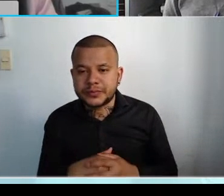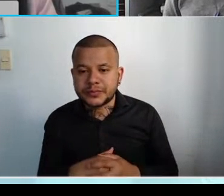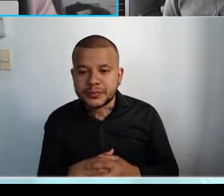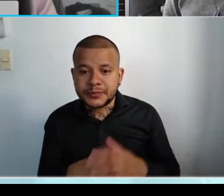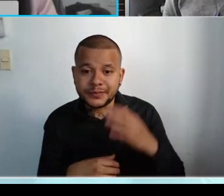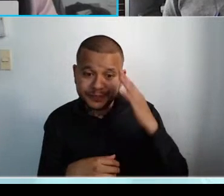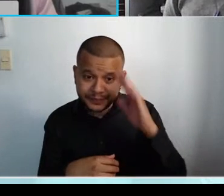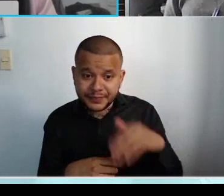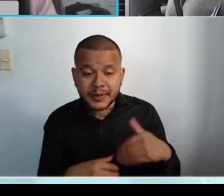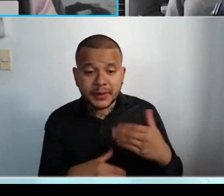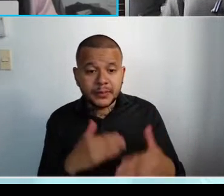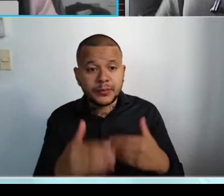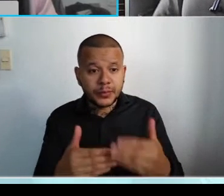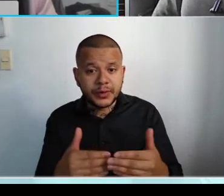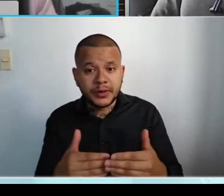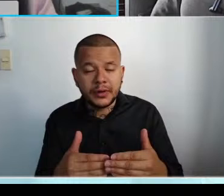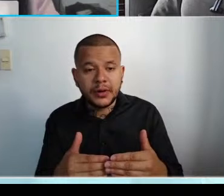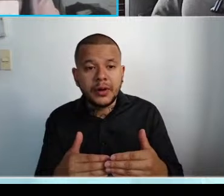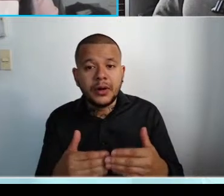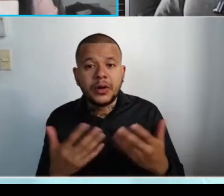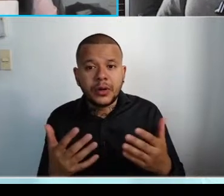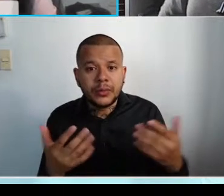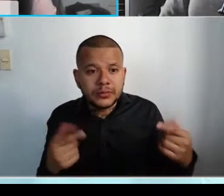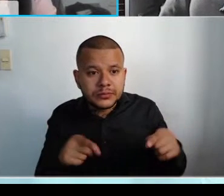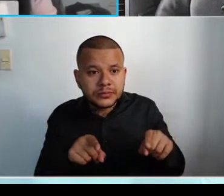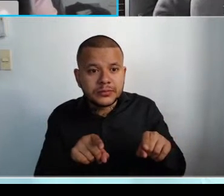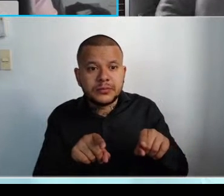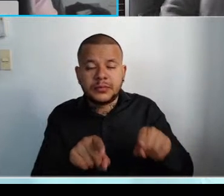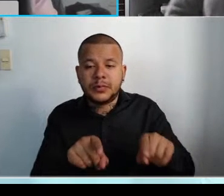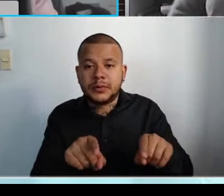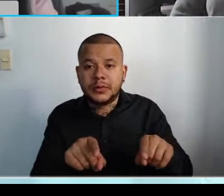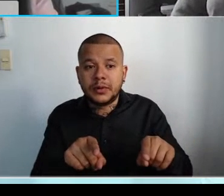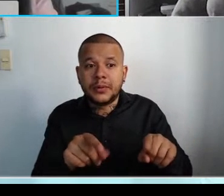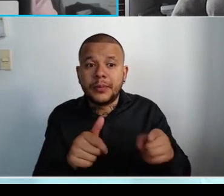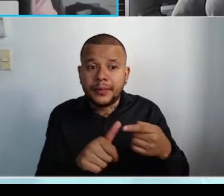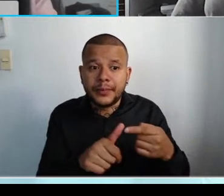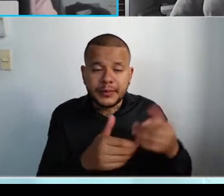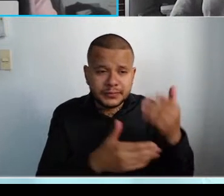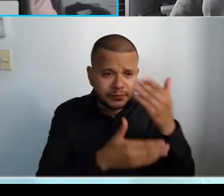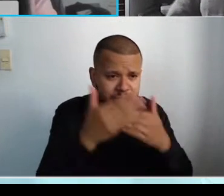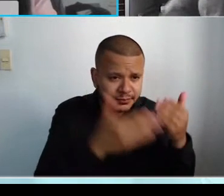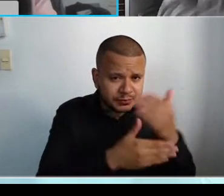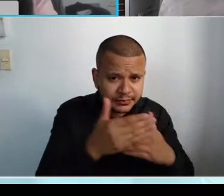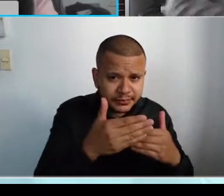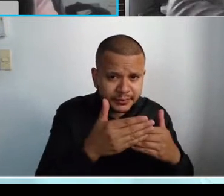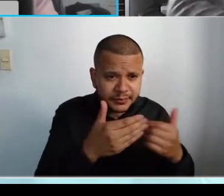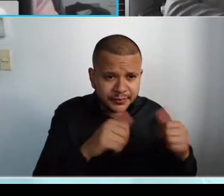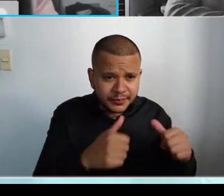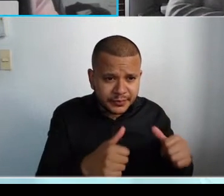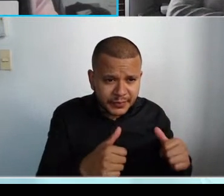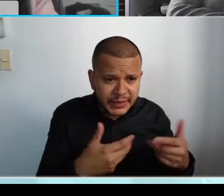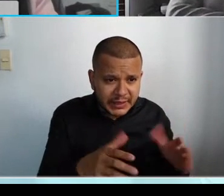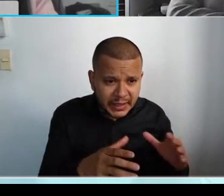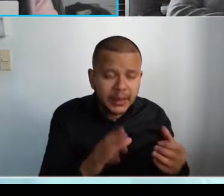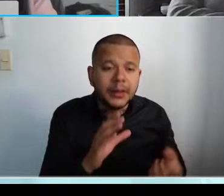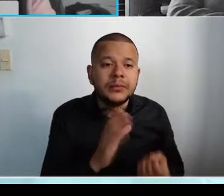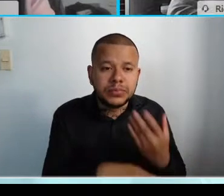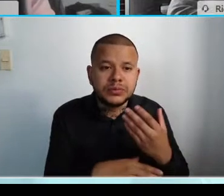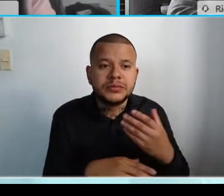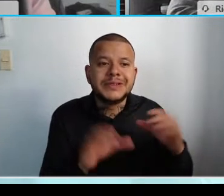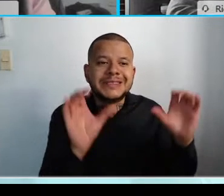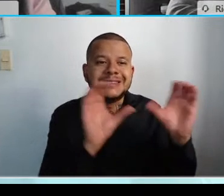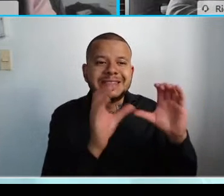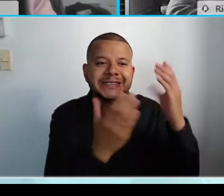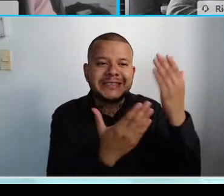procesos se dan unidos en un solo momento. Cuando se hace la valoración, en este momento que nos produce un certificado de discapacidad, también